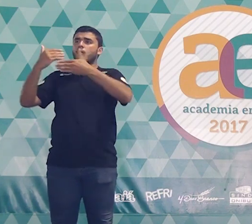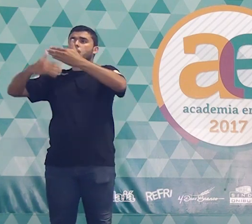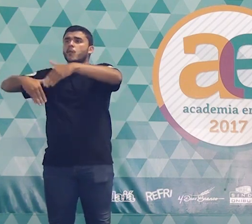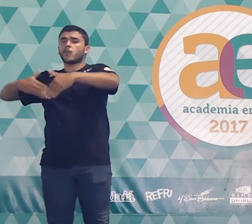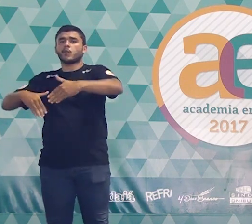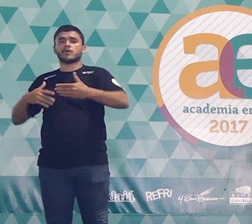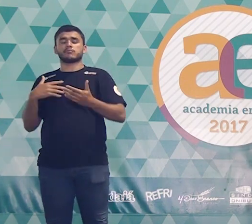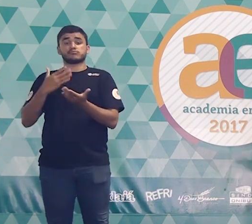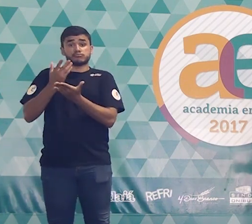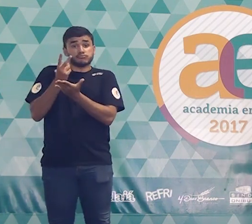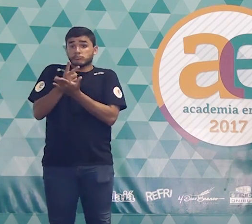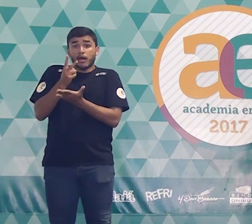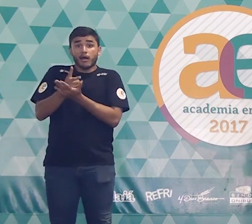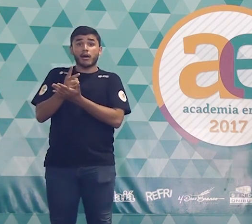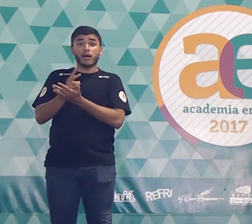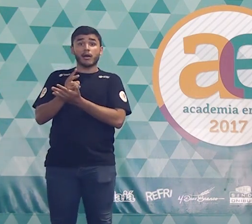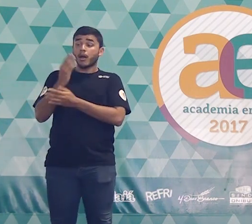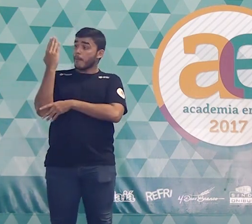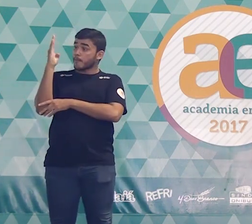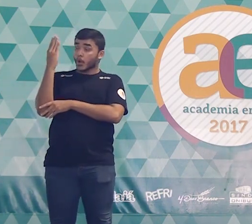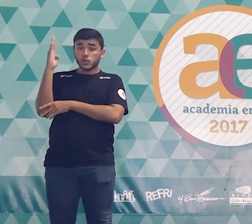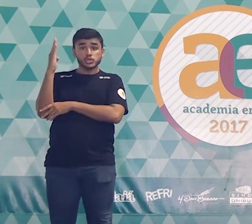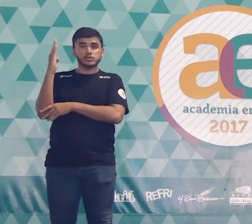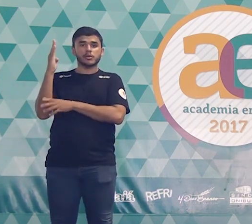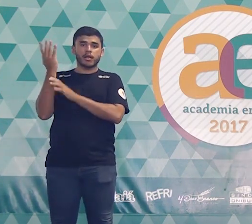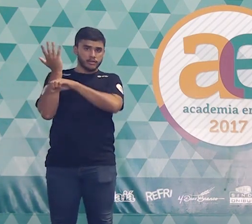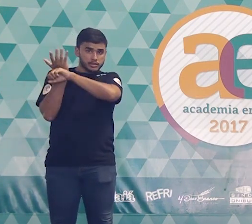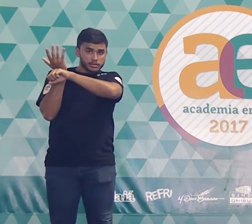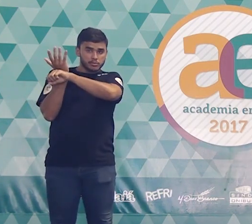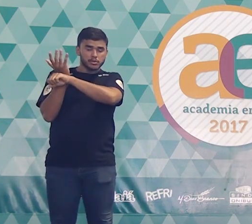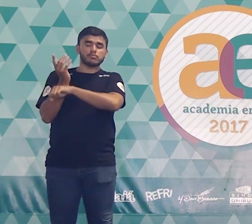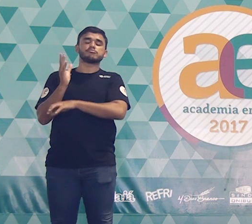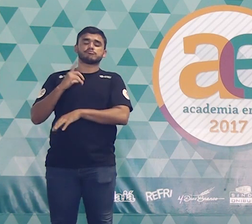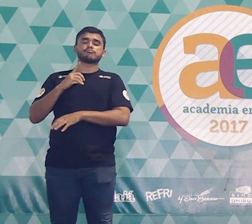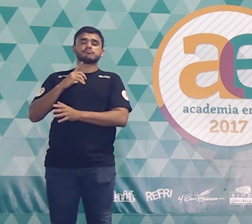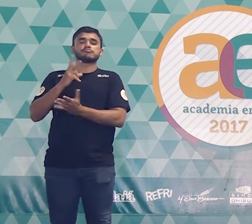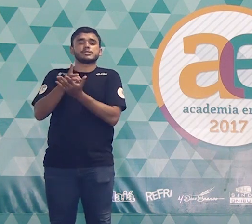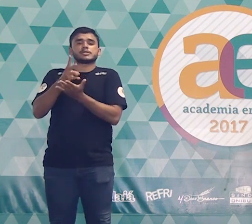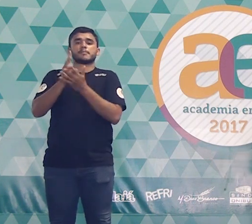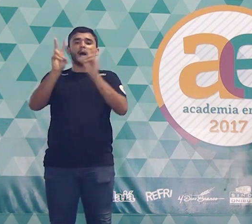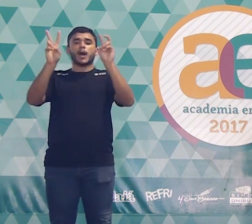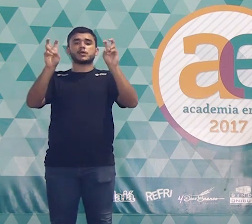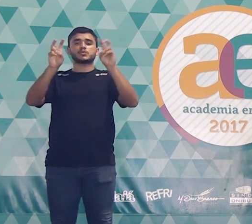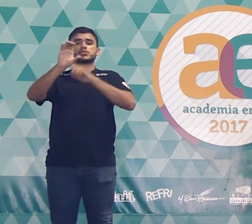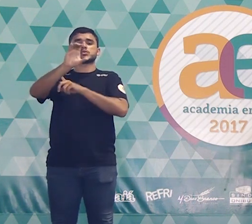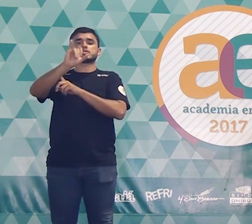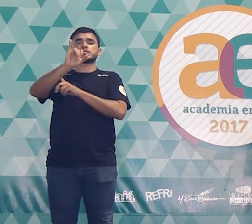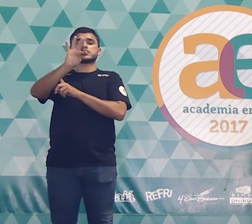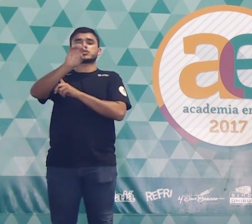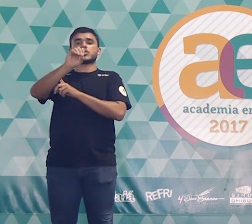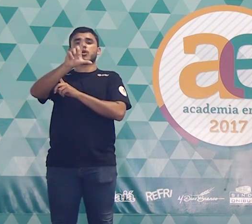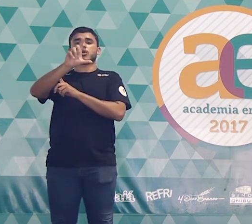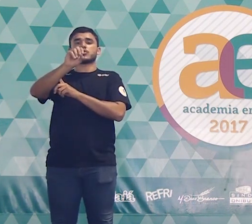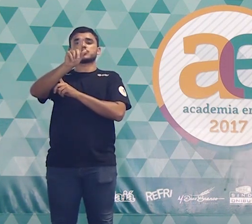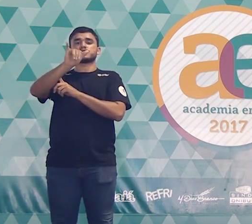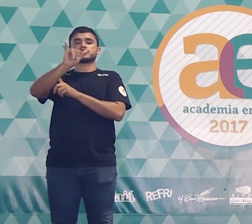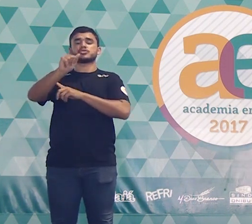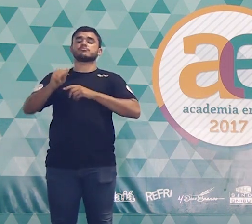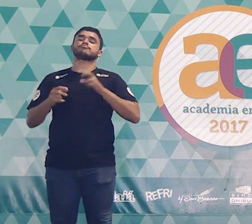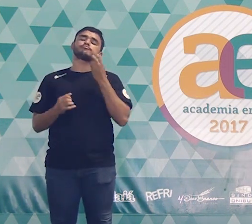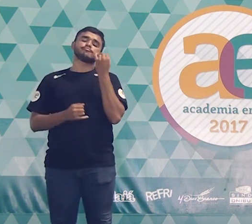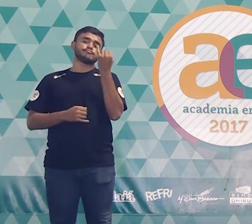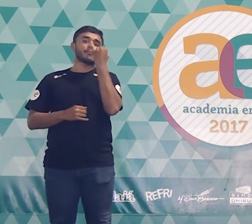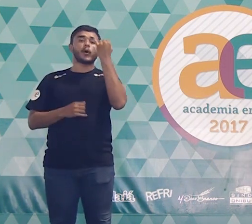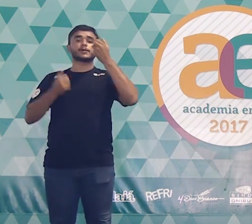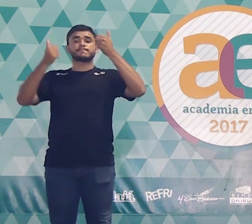certo? Na sua vida, que tem a biologia como matéria, a citologia vai estar pontuando lá, tá? Então é um assunto fundamental